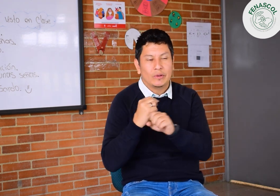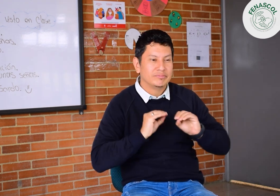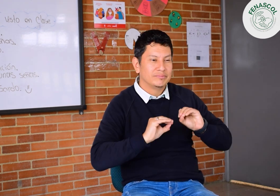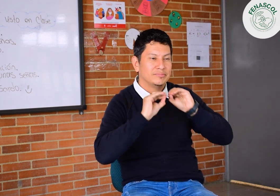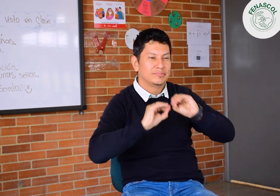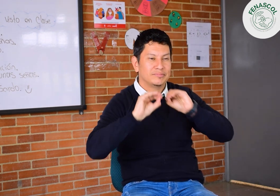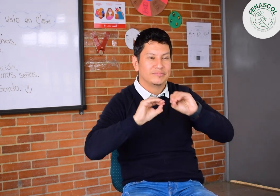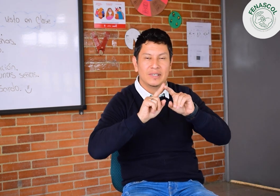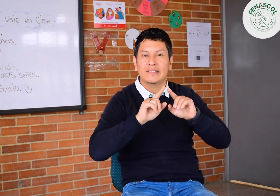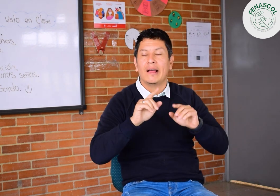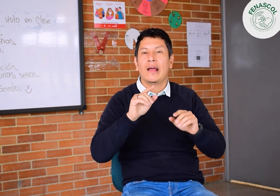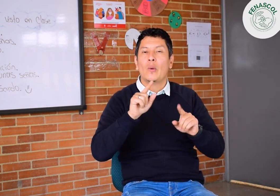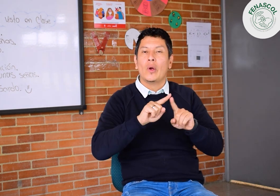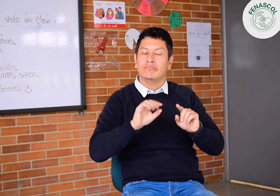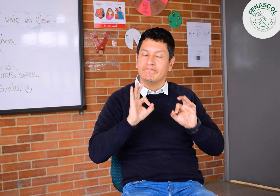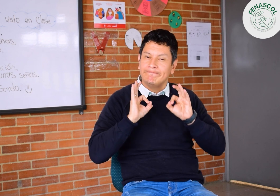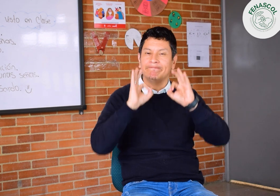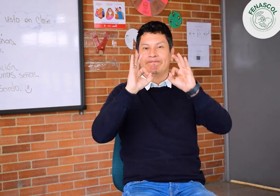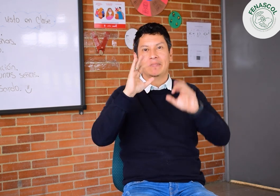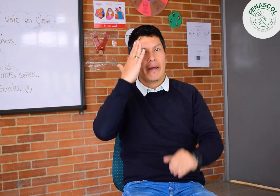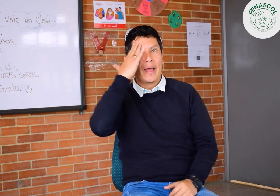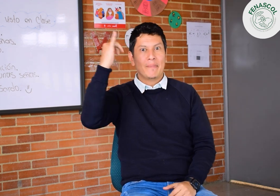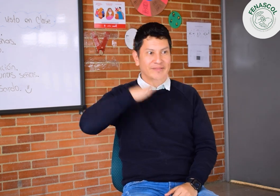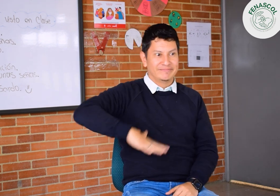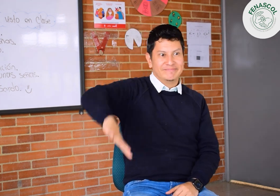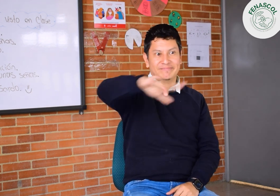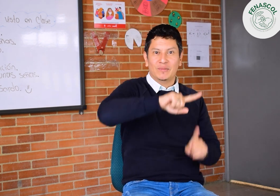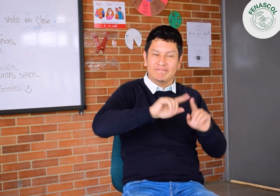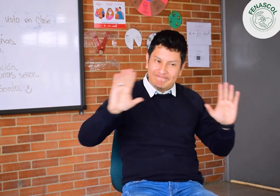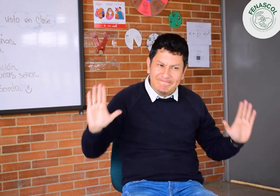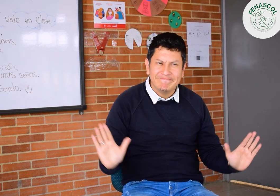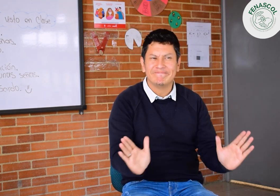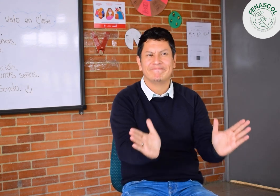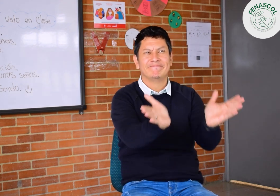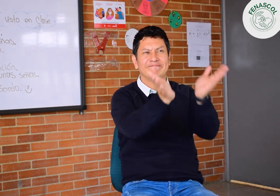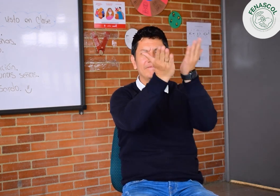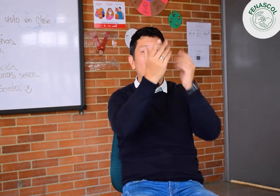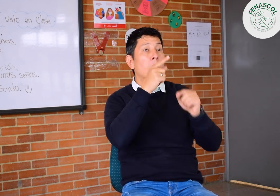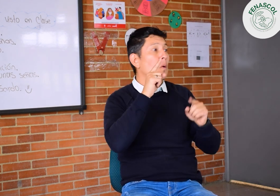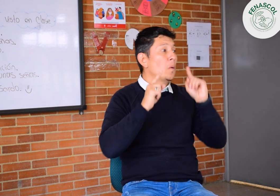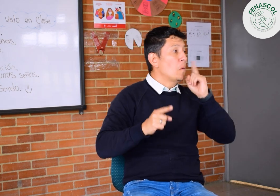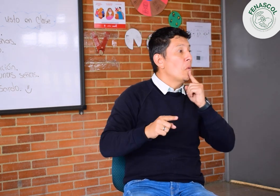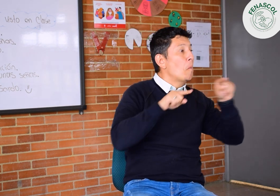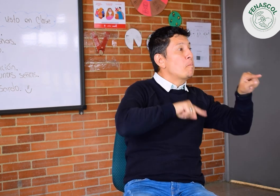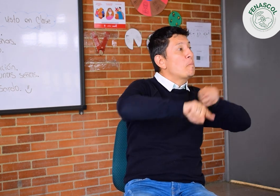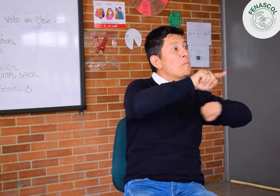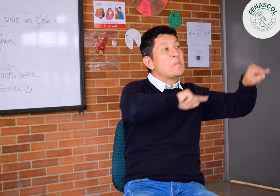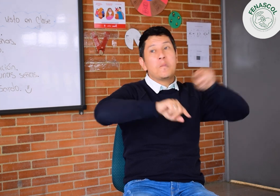académicamente ayudar a estos pequeños a avanzar a todos esos maestros sordos que han tenido paciencia durante años y que